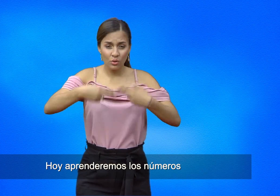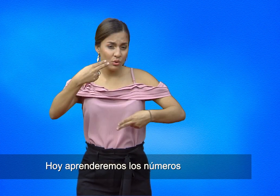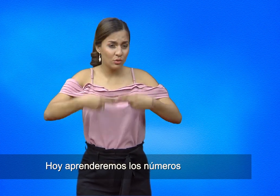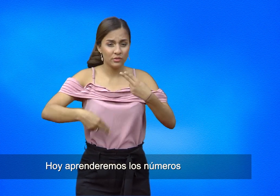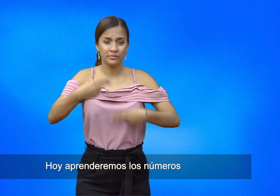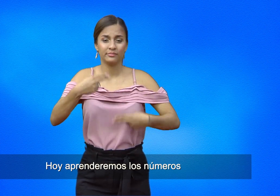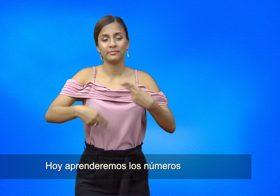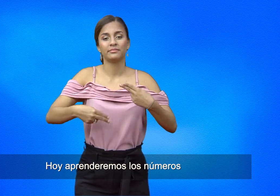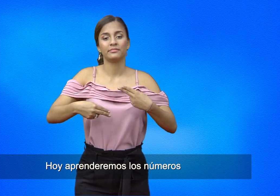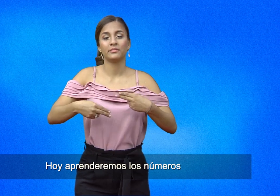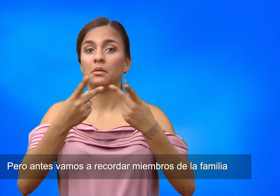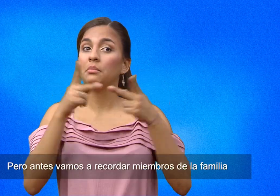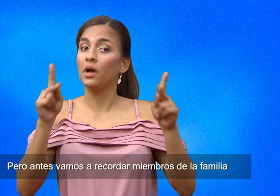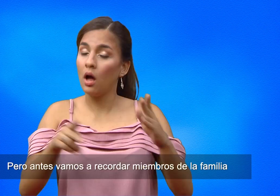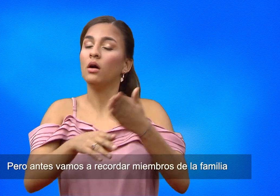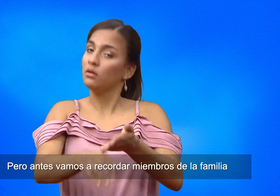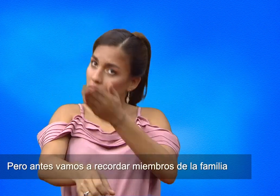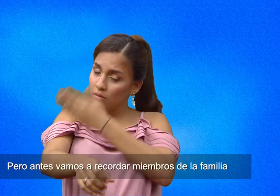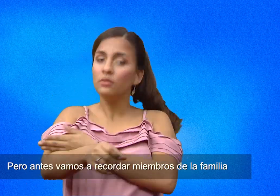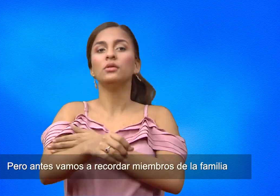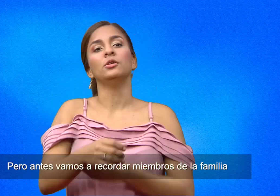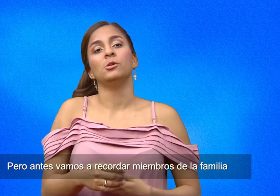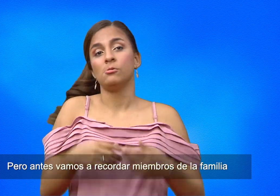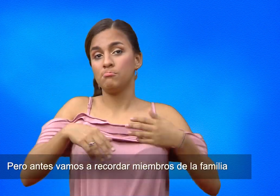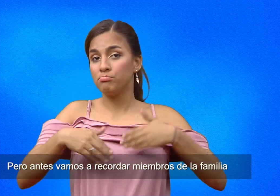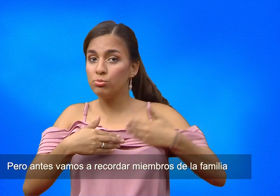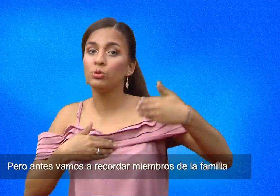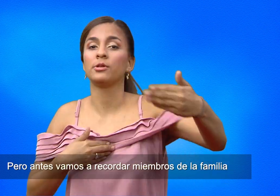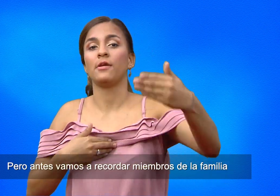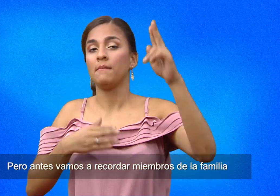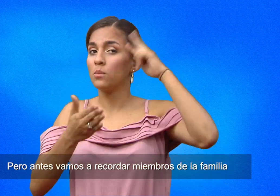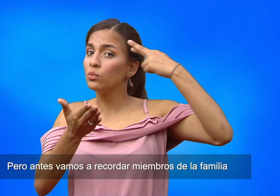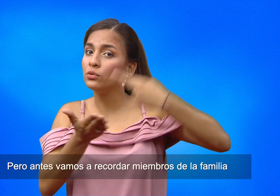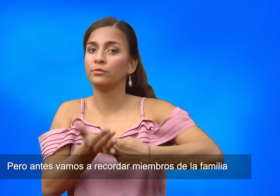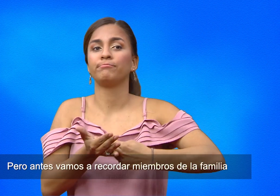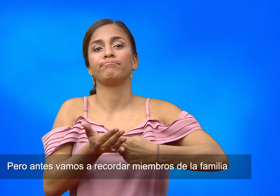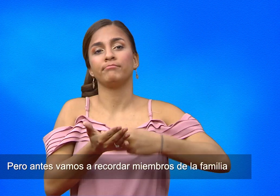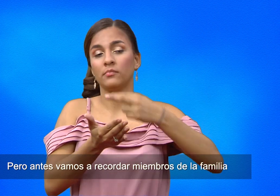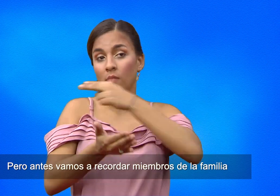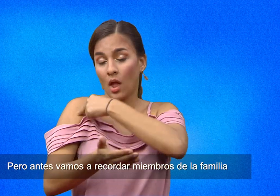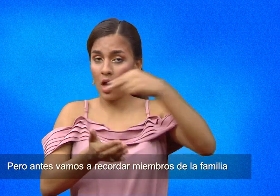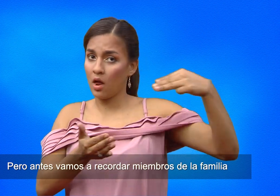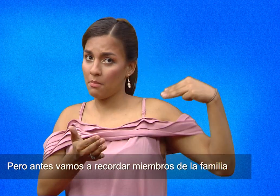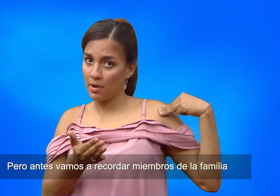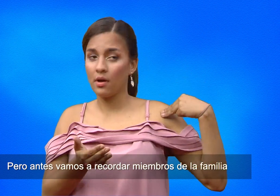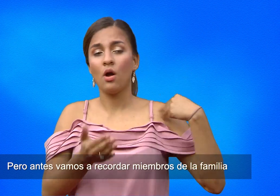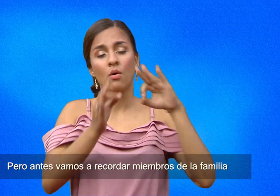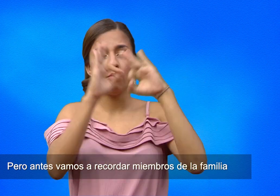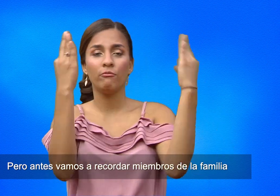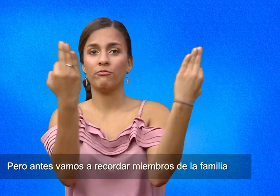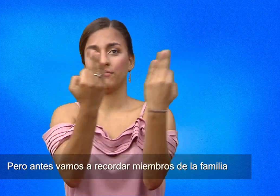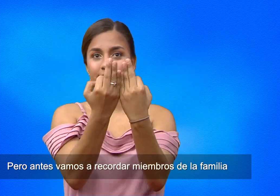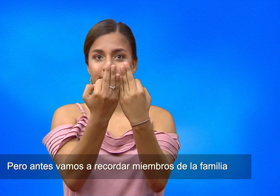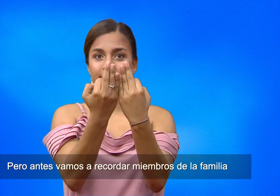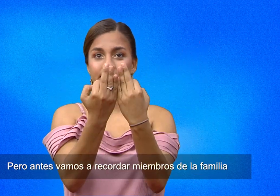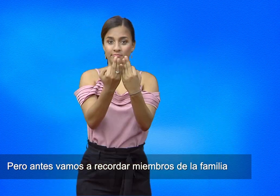números pero antes vamos a recordar miembros de la familia y